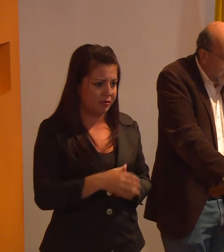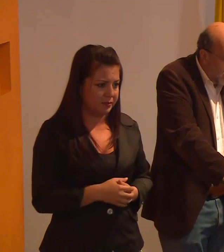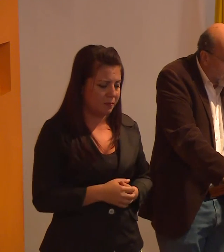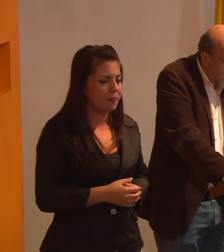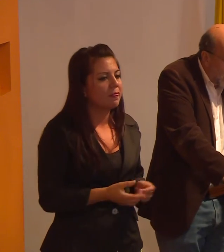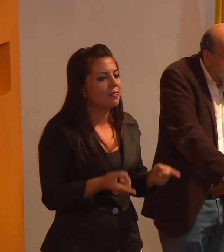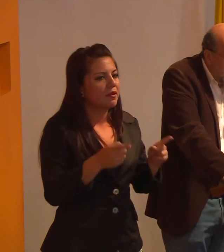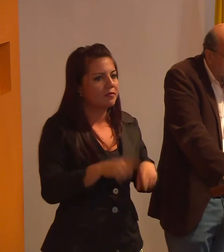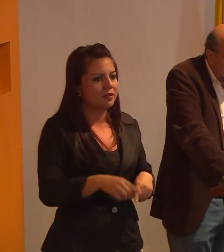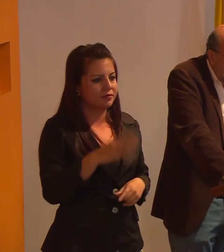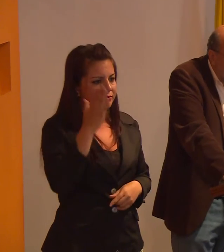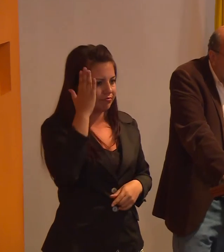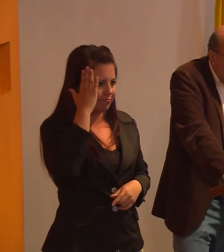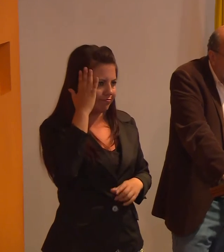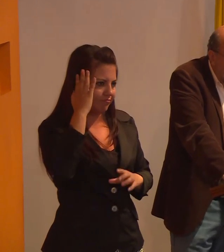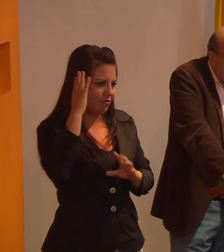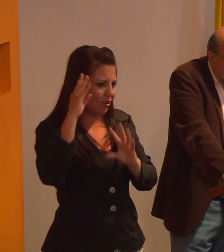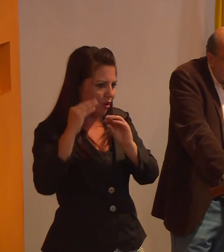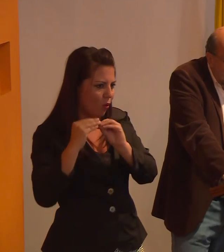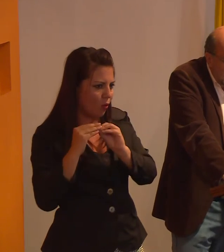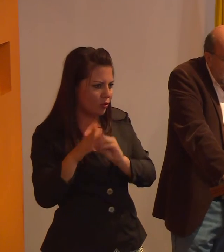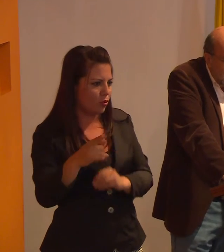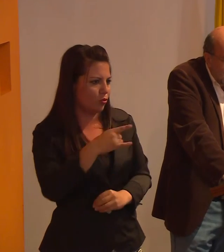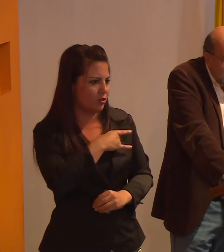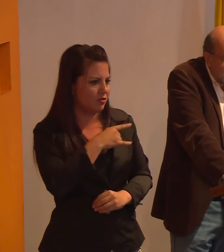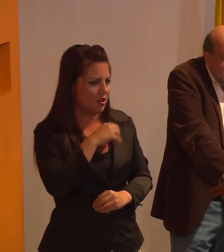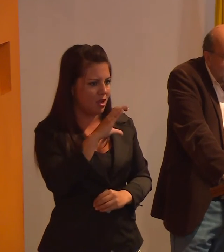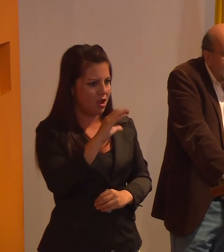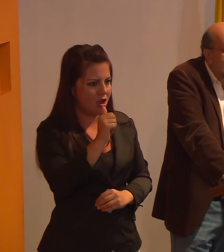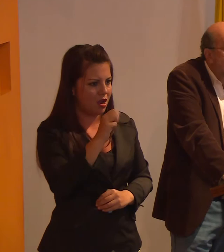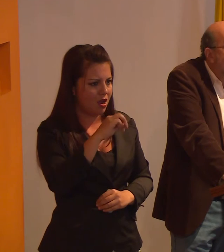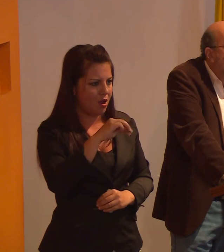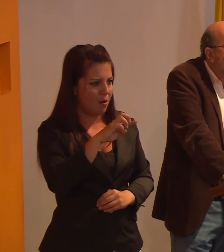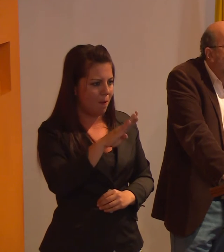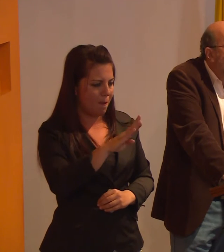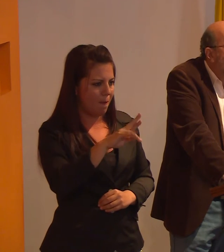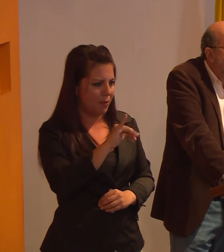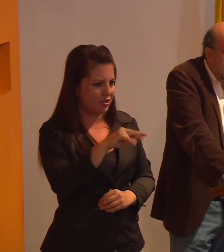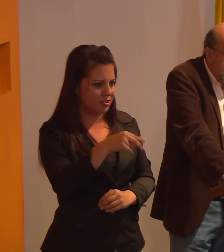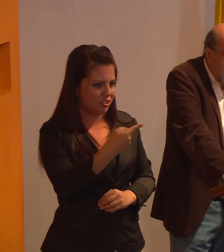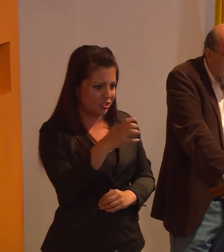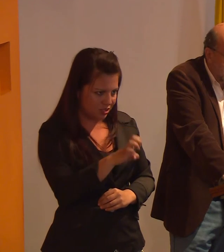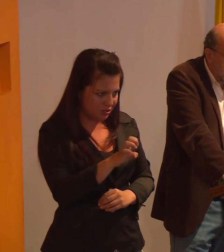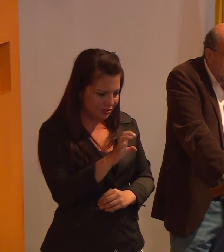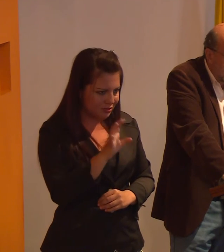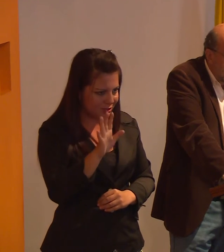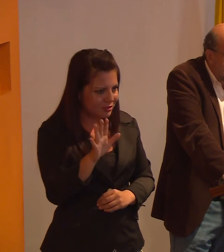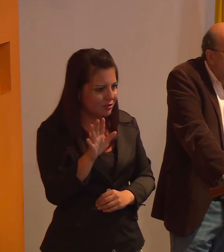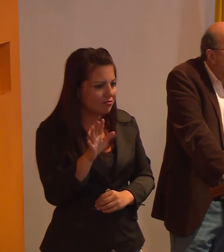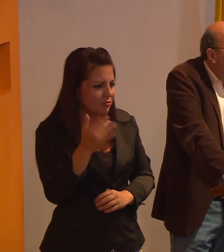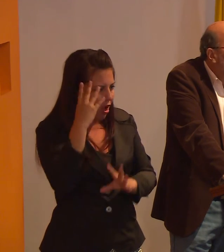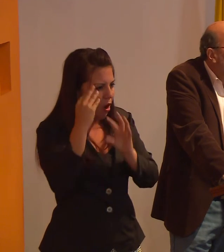Contratamos con la Universidad de Cambridge 700 cursos de inglés,